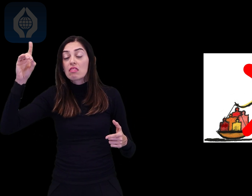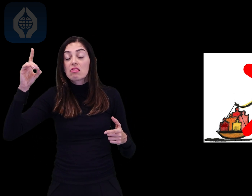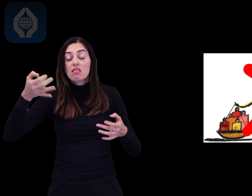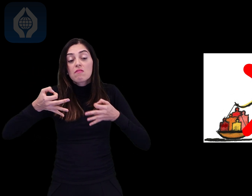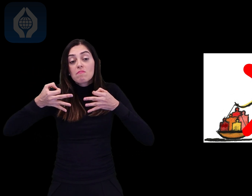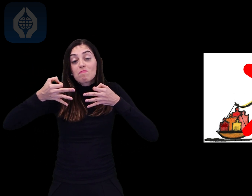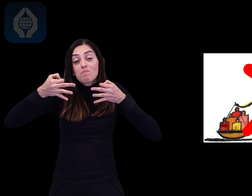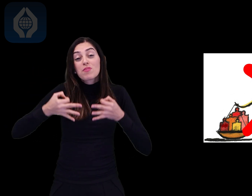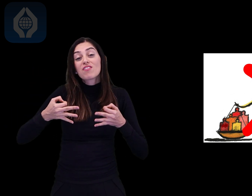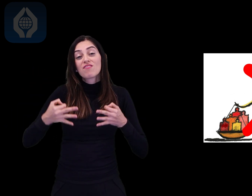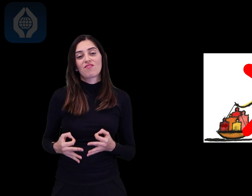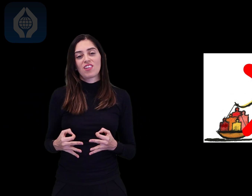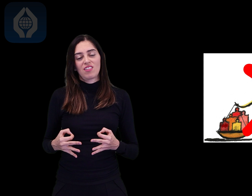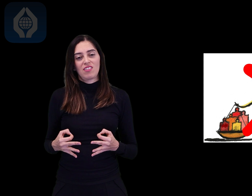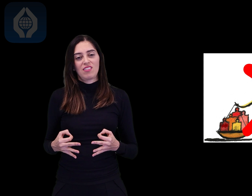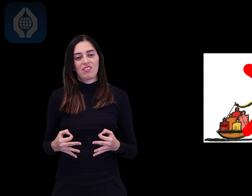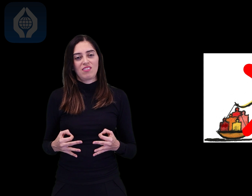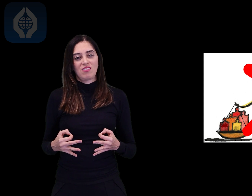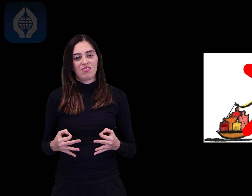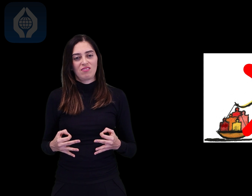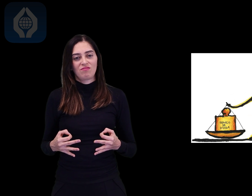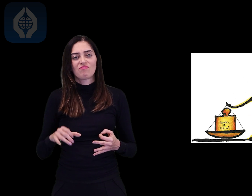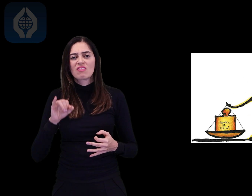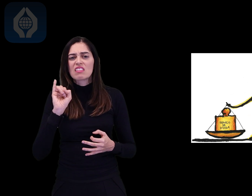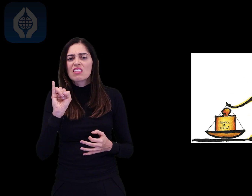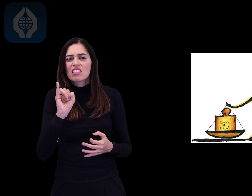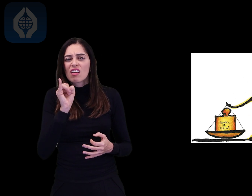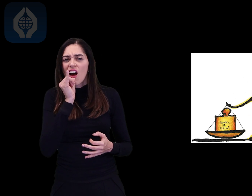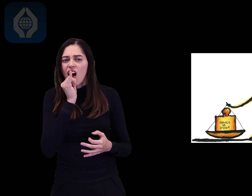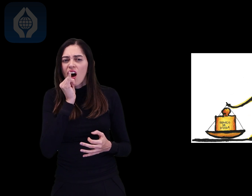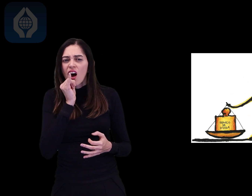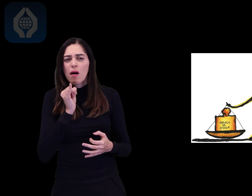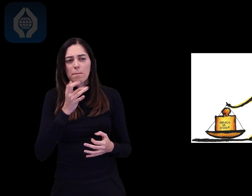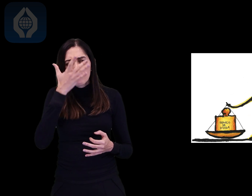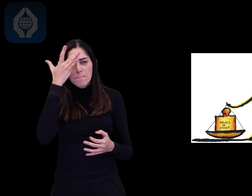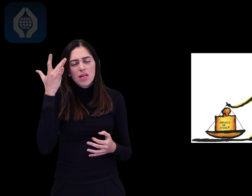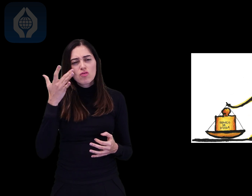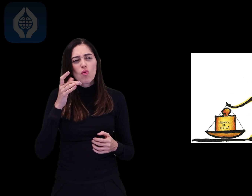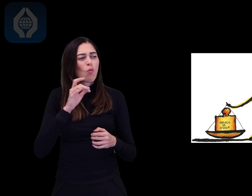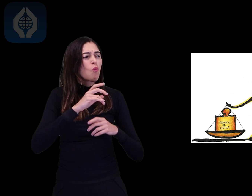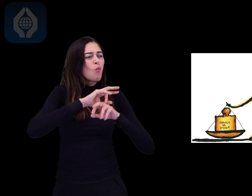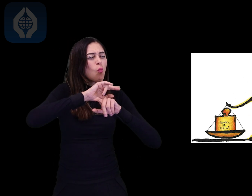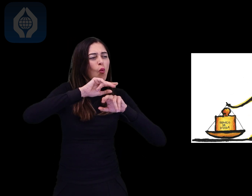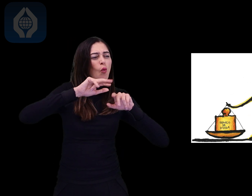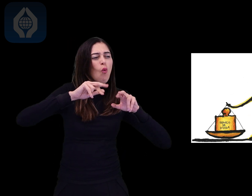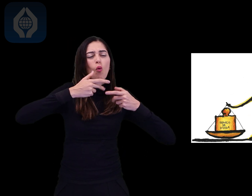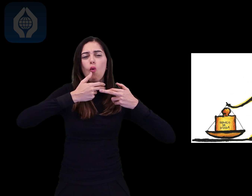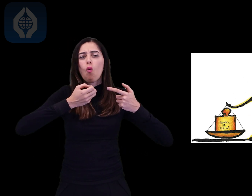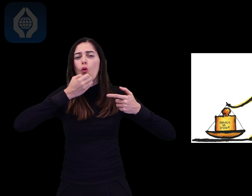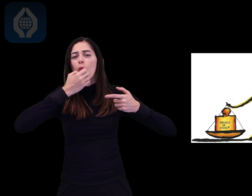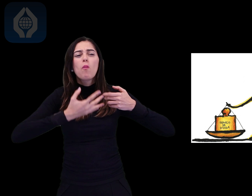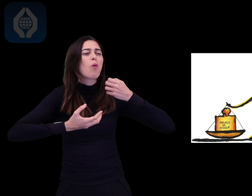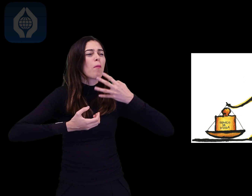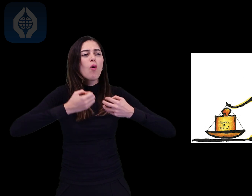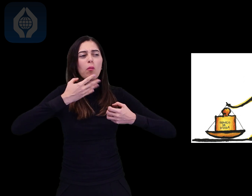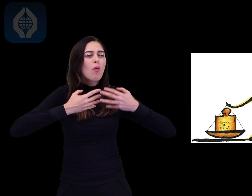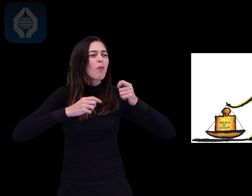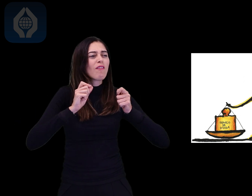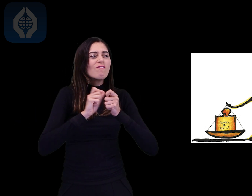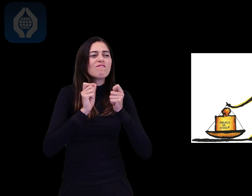Nada poderia estar mais longe da verdade. Deus tem um padrão, e este padrão é perfeição. Se uma pessoa